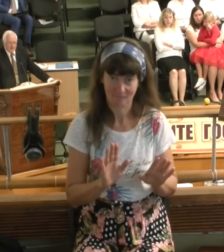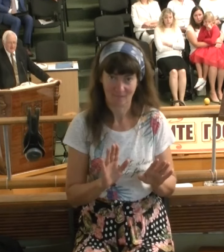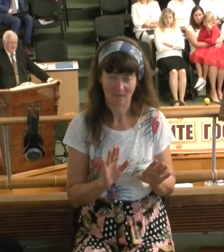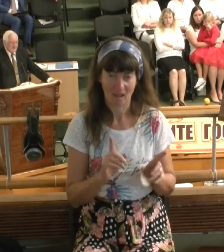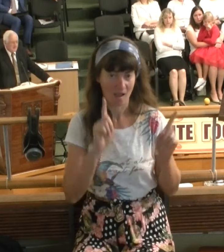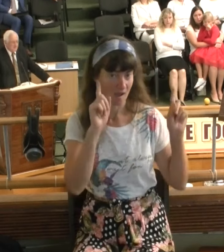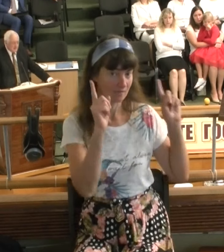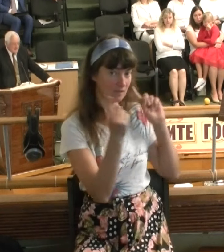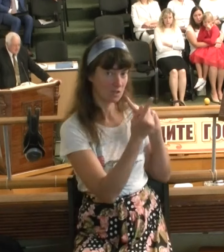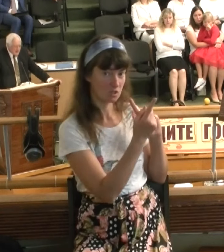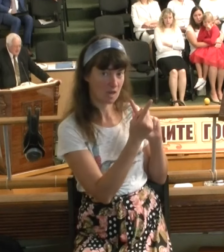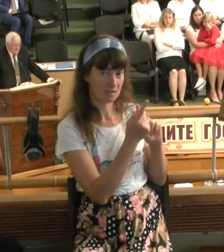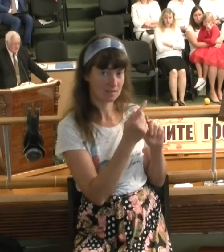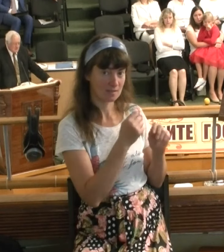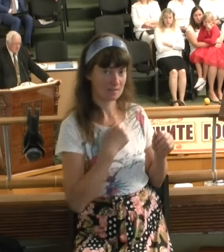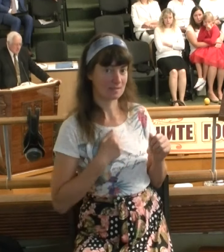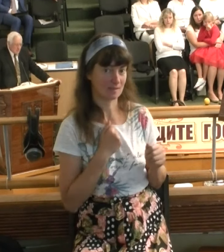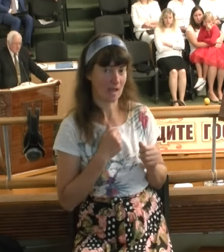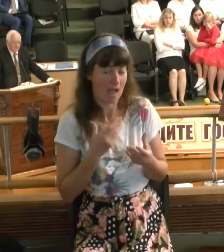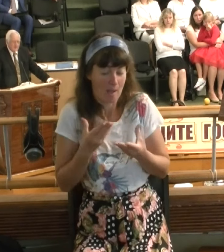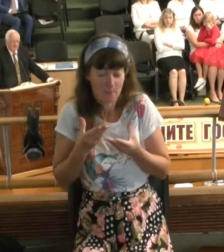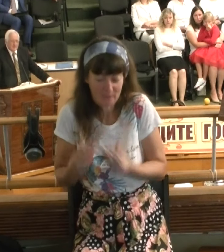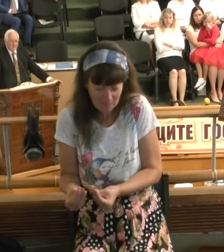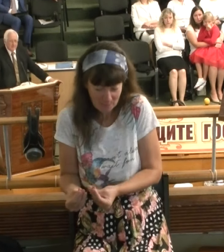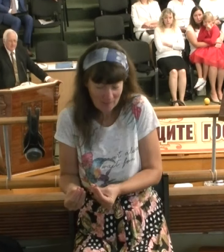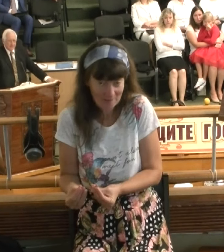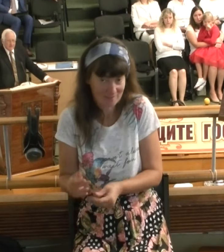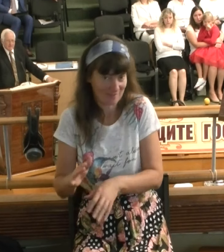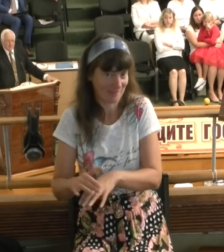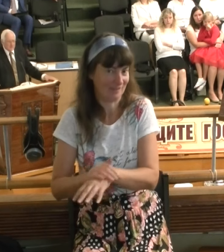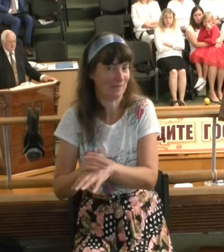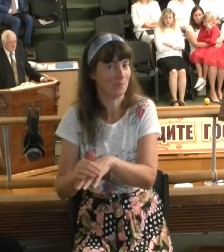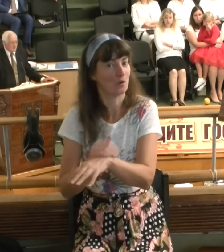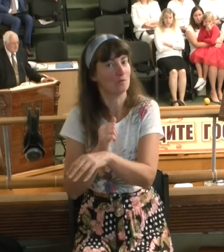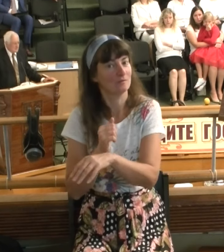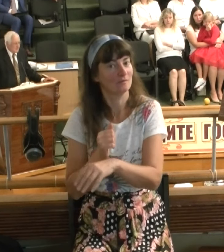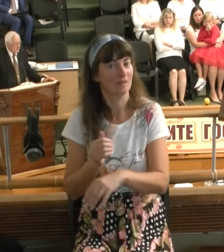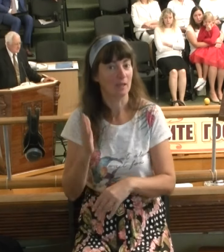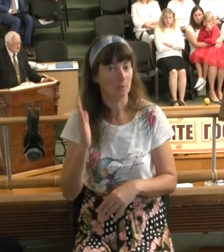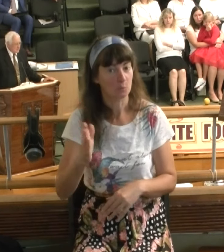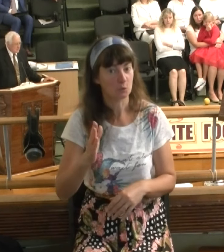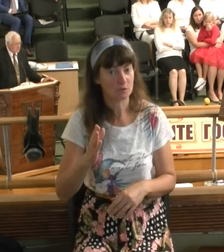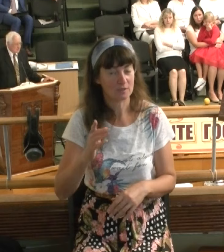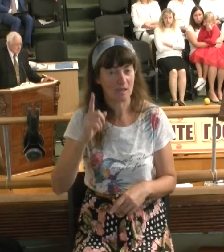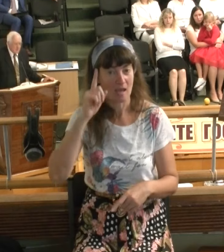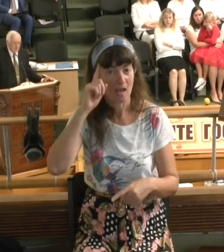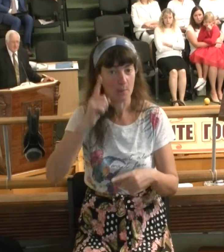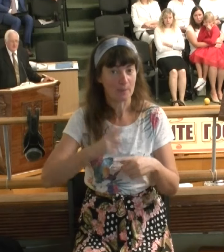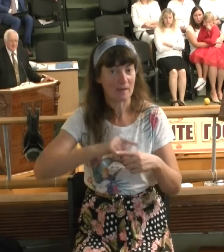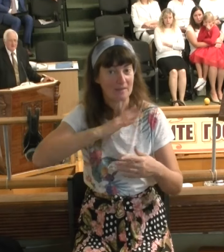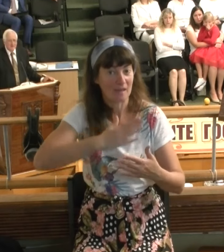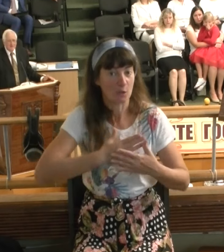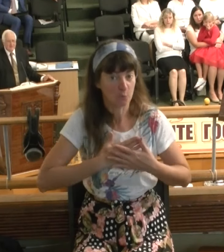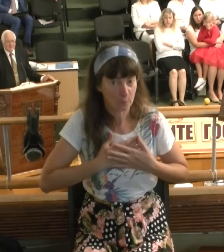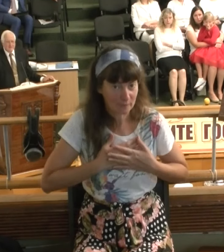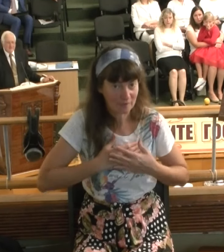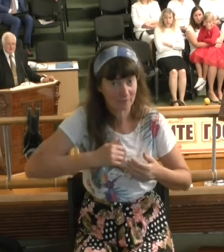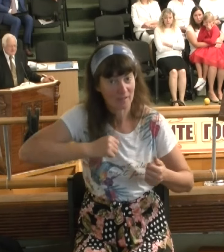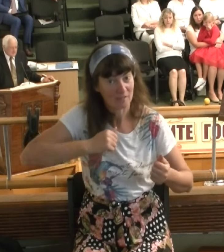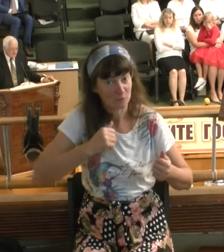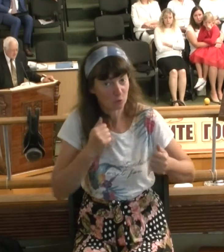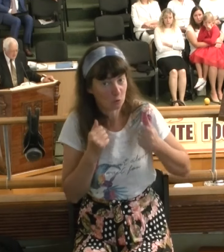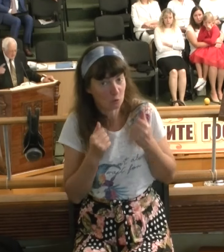Отвращайтесь зла, прилепляйтесь к добру. Будьте братолюбивы друг к другу,